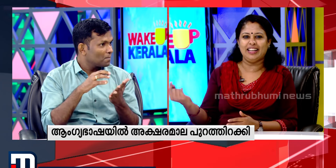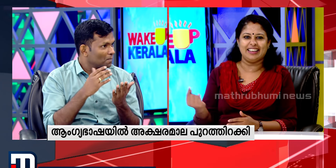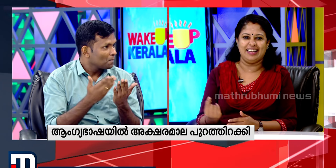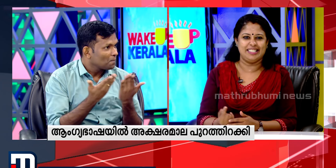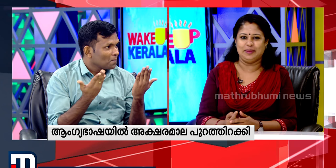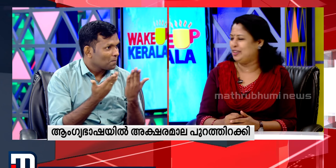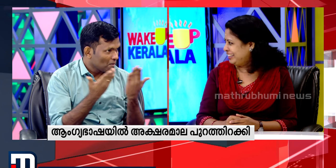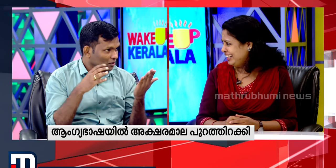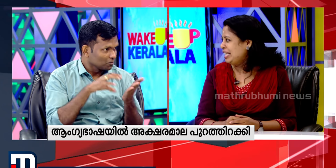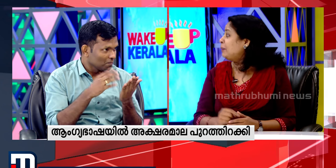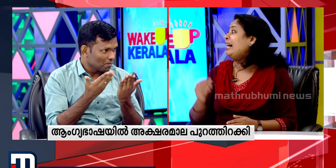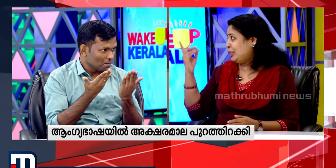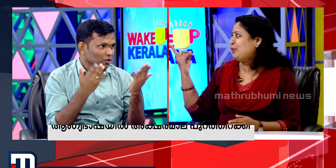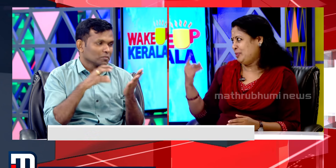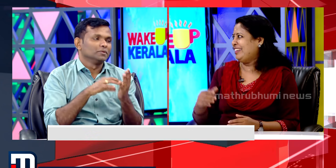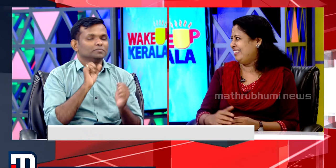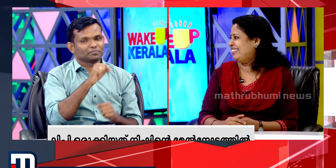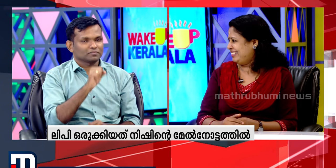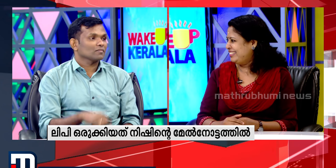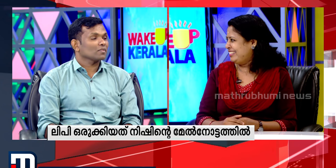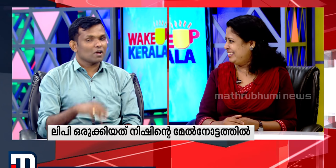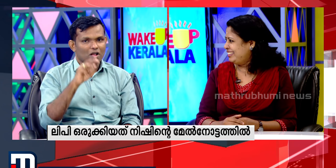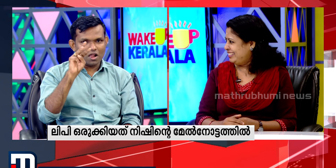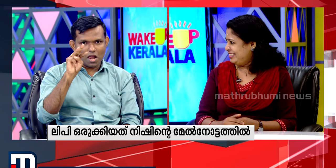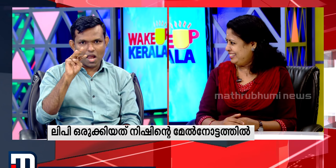മാതൃഭൂമി എന്നുള്ളത് കാണിച്ചു തരും പുള്ളിക്കാരൻ മാതൃഭൂമി